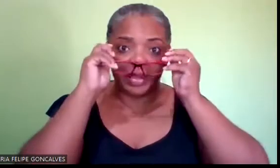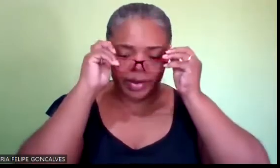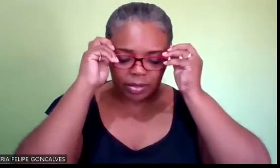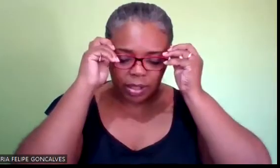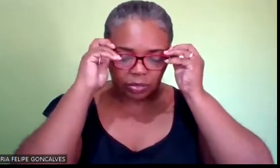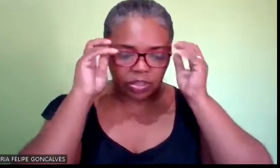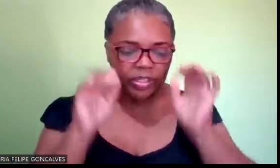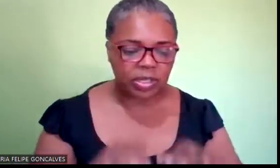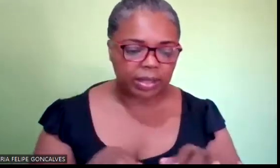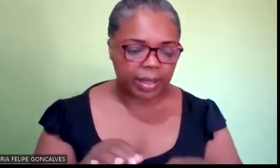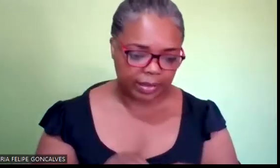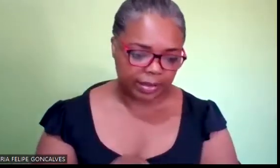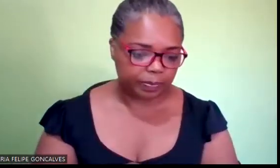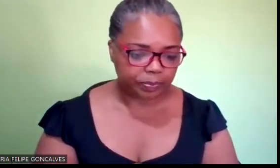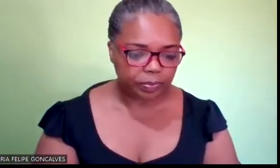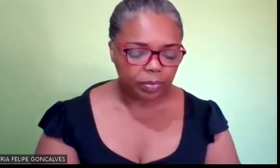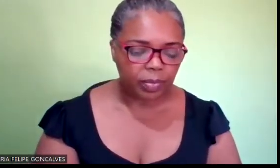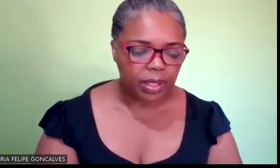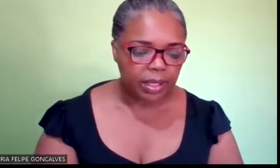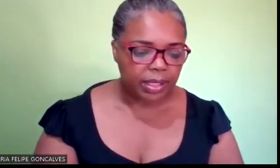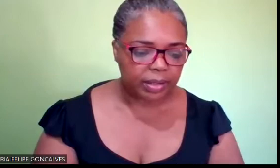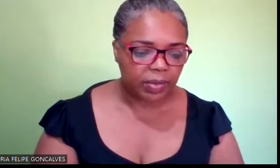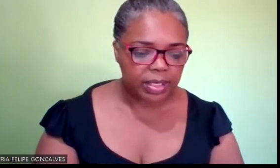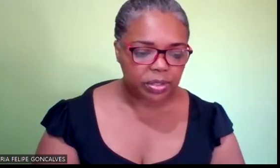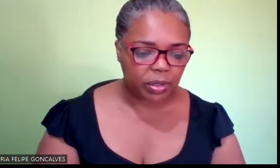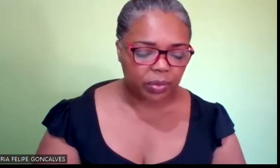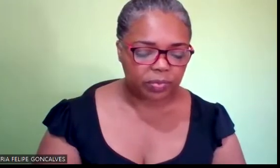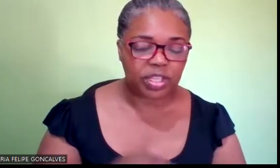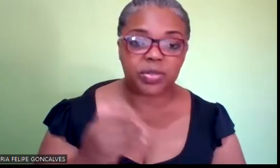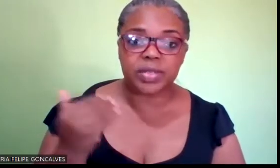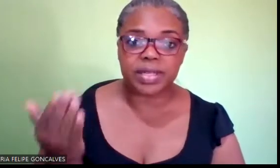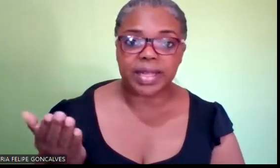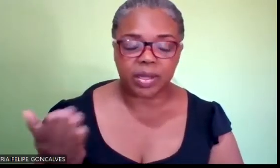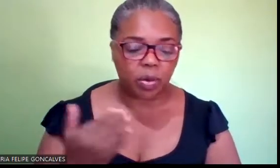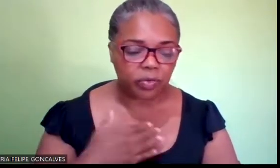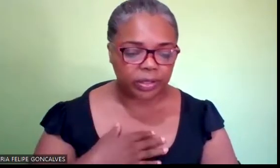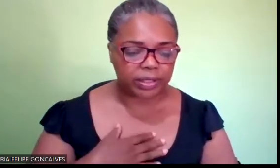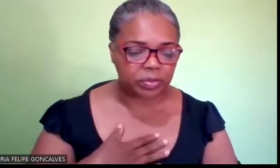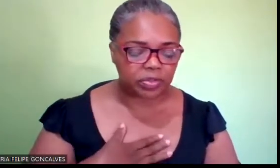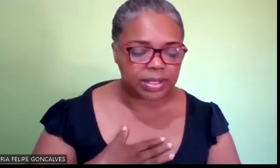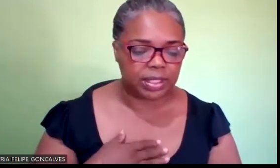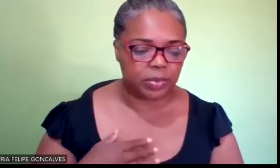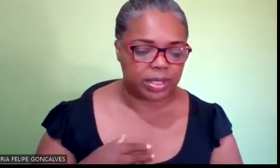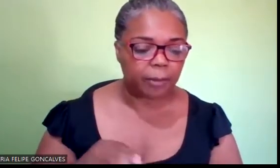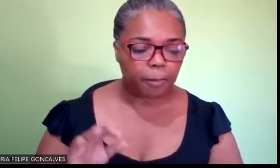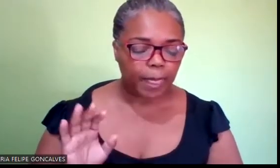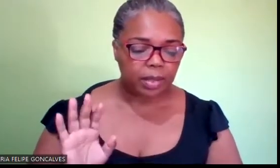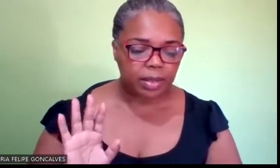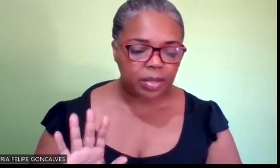ler do jeitinho que está aqui. Então, olha só, Jesus ele está ali confortando os discípulos, né? Não